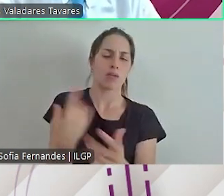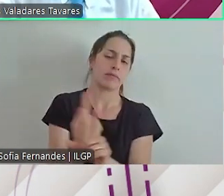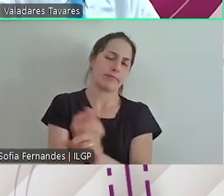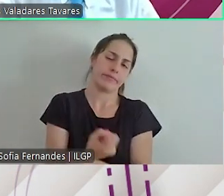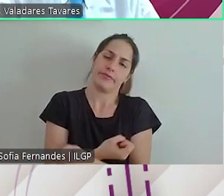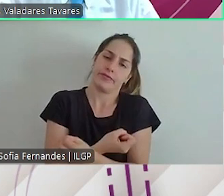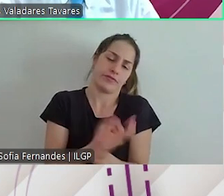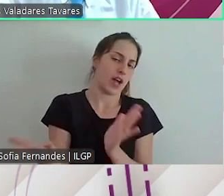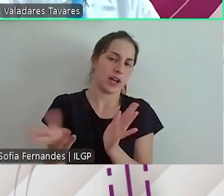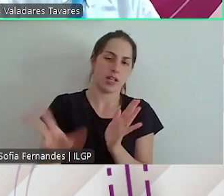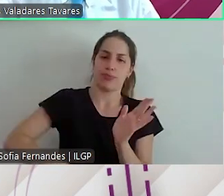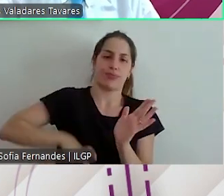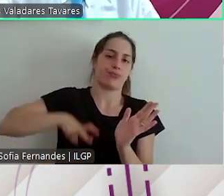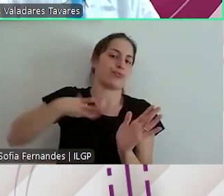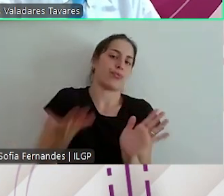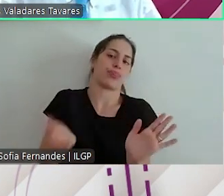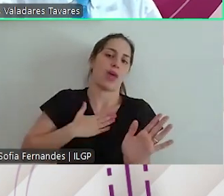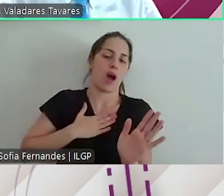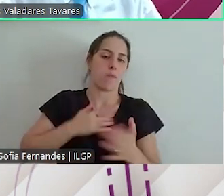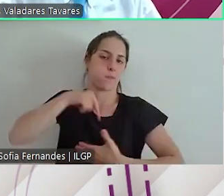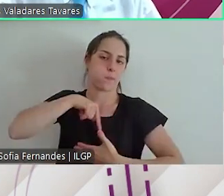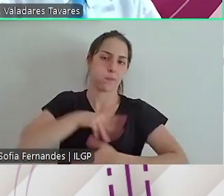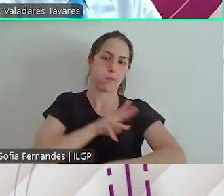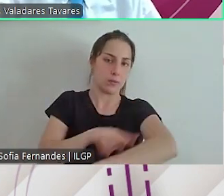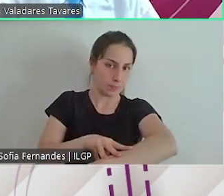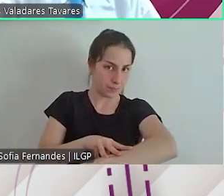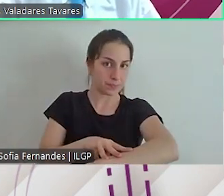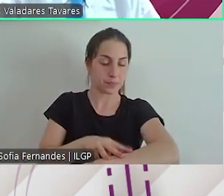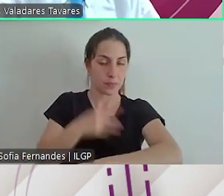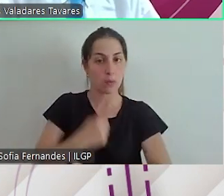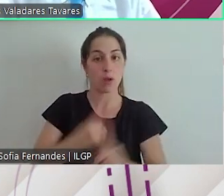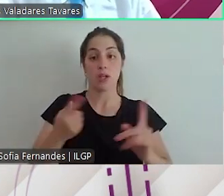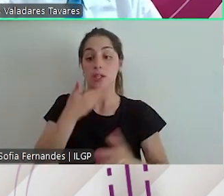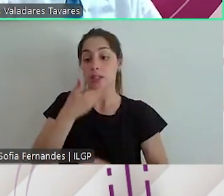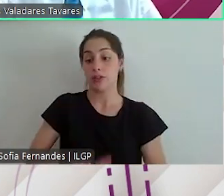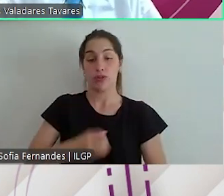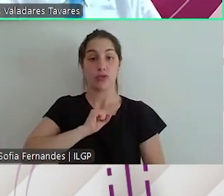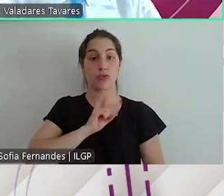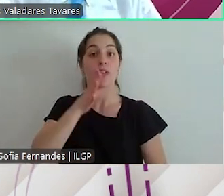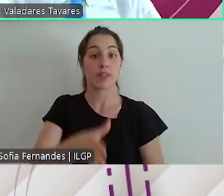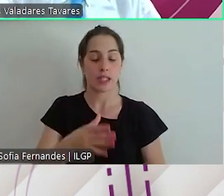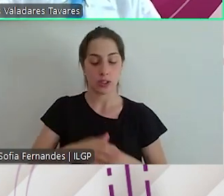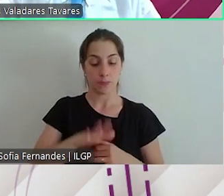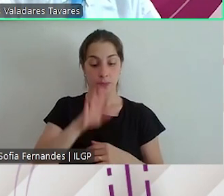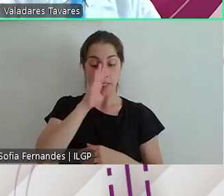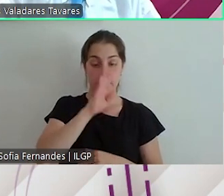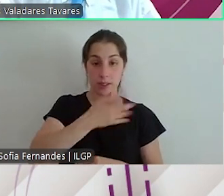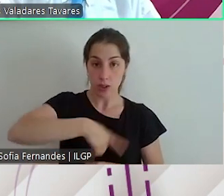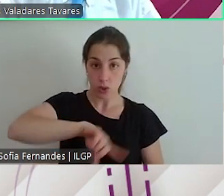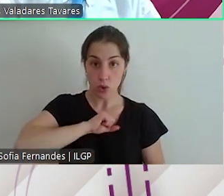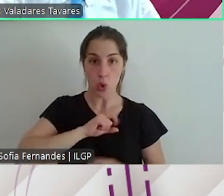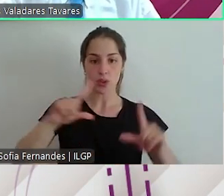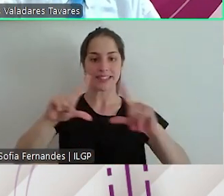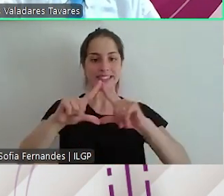enriquecedoras com a gestão pública, e a experiência que eu tenho permite-me dizer isso. Sempre que prosseguimos este